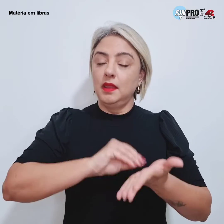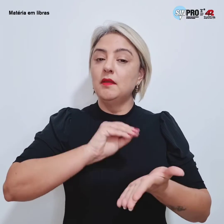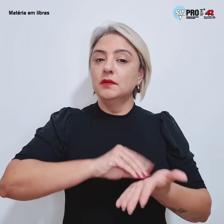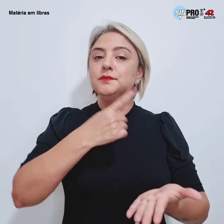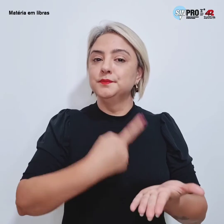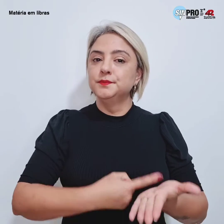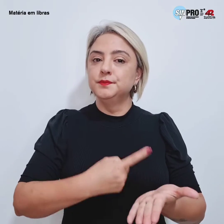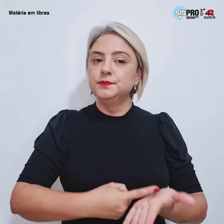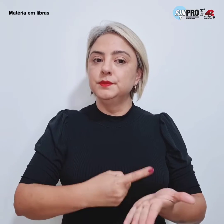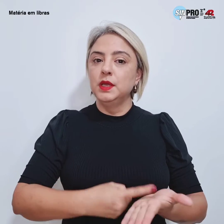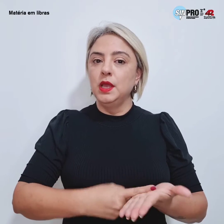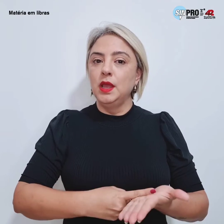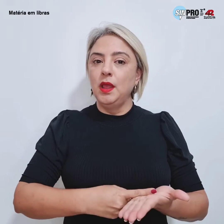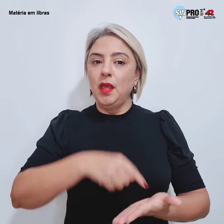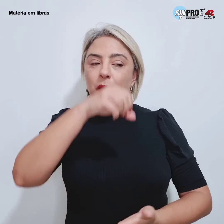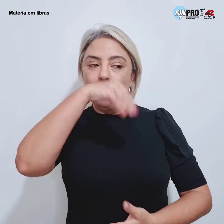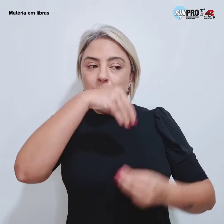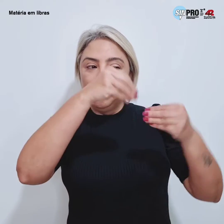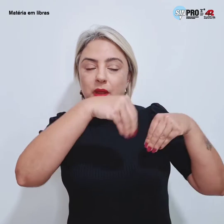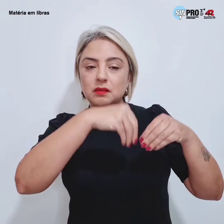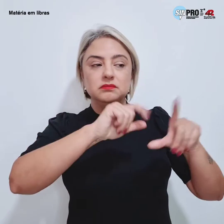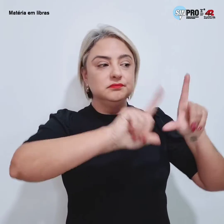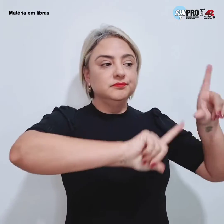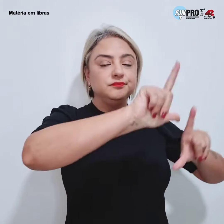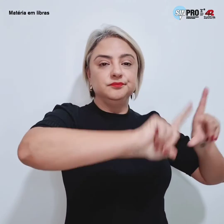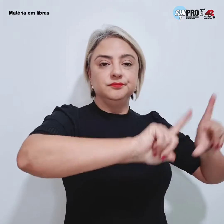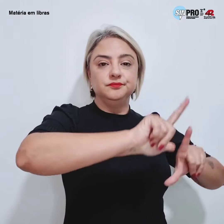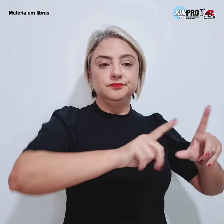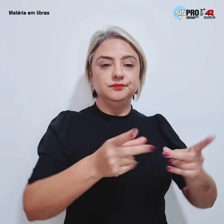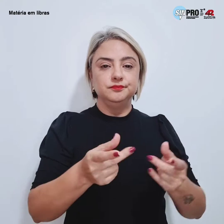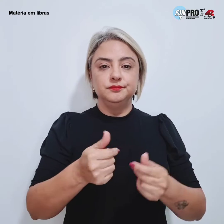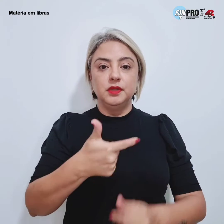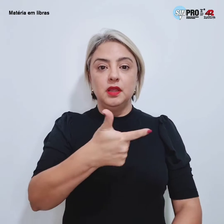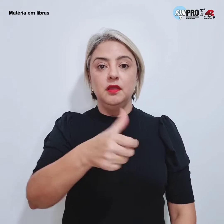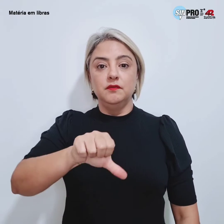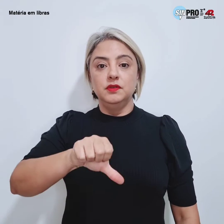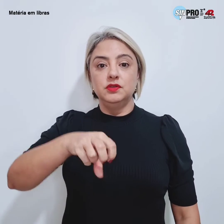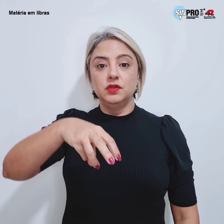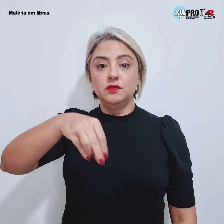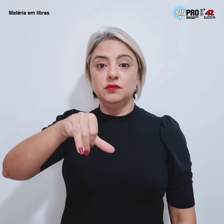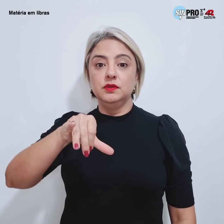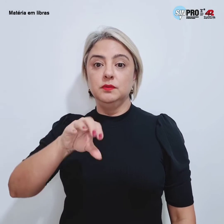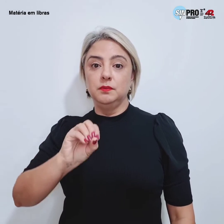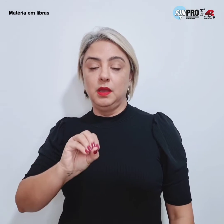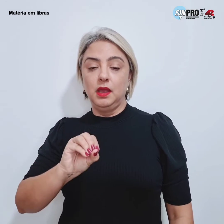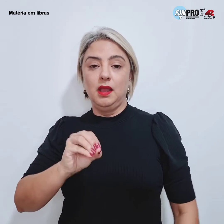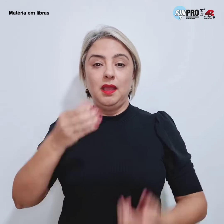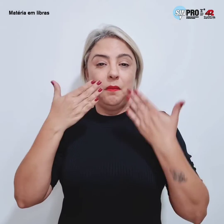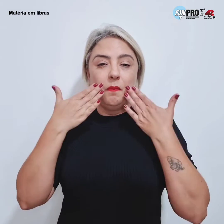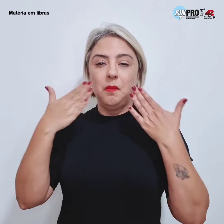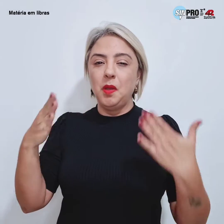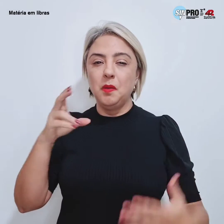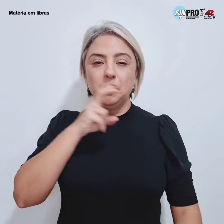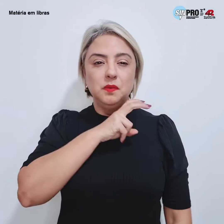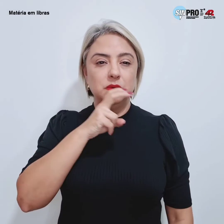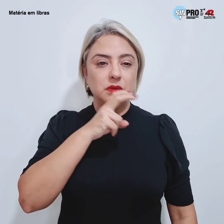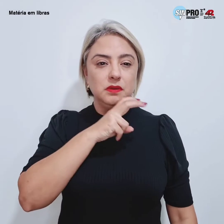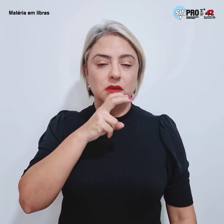desfaçatez nociva da mídia comercial, do 29 de maio, escancara a urgência da